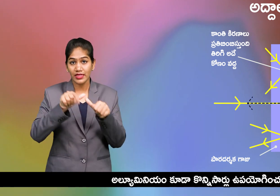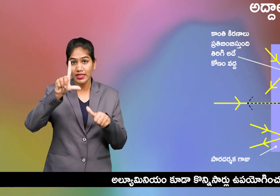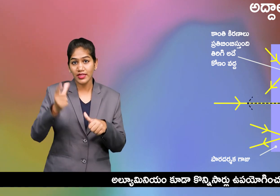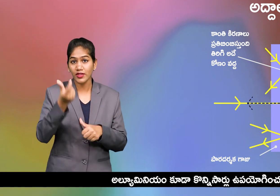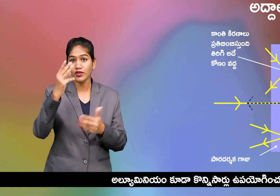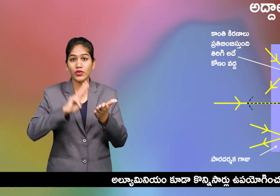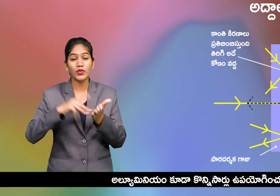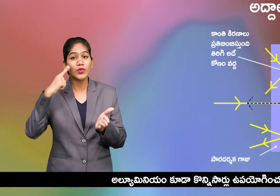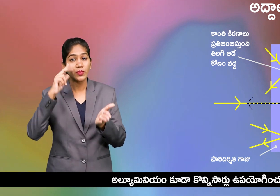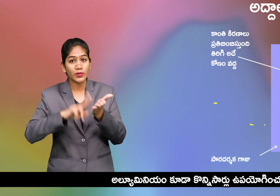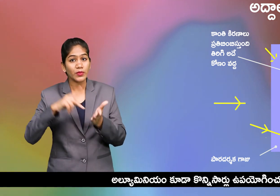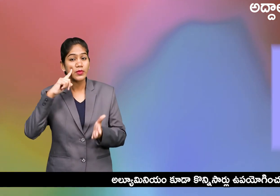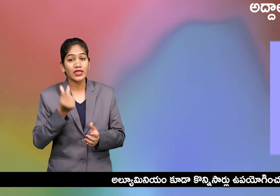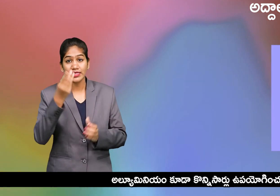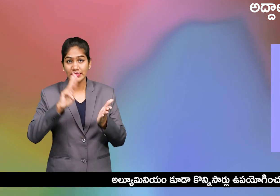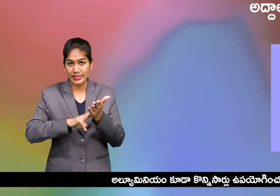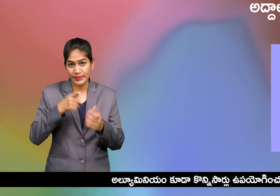అల్యూమినియం కూడా కొన్నిసార్లు ఉపయోగించబడుతుంది.